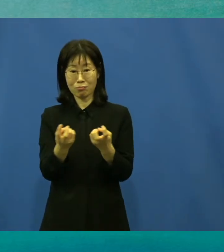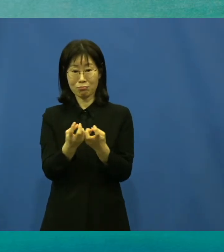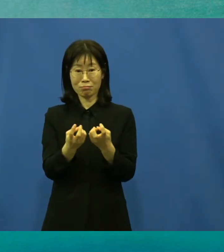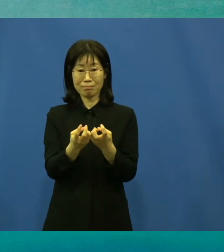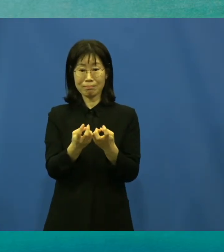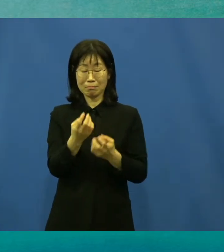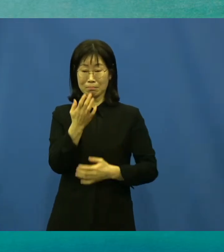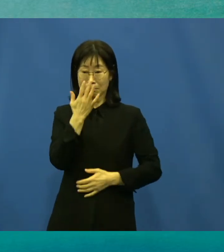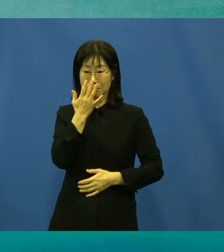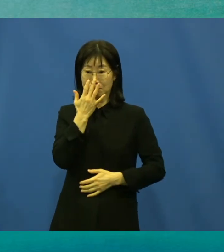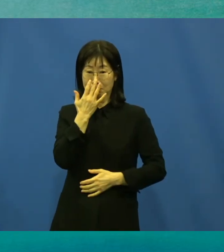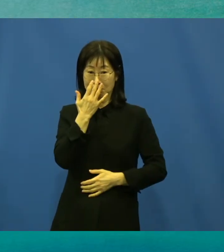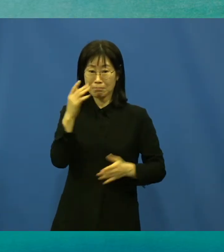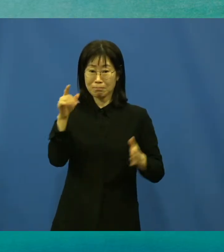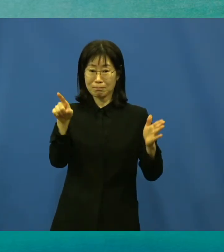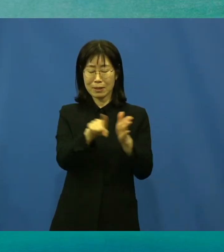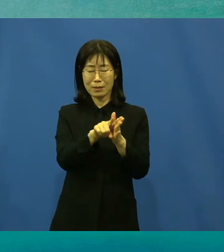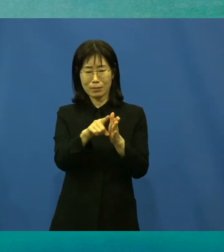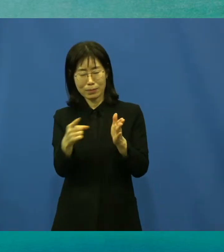맹숭맹숭해집니다.